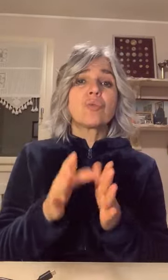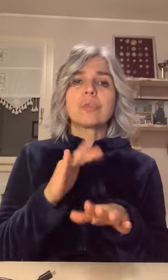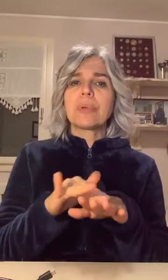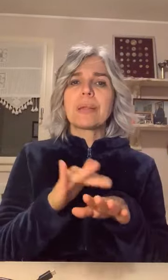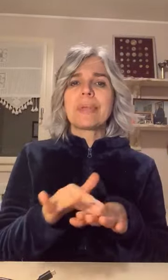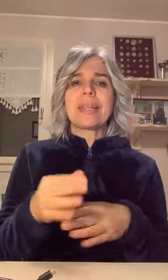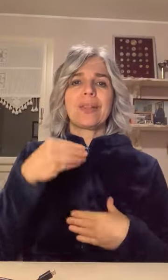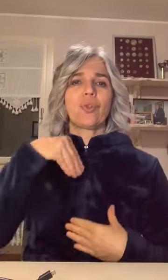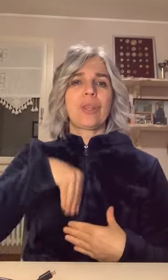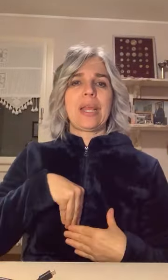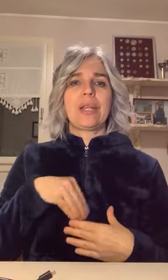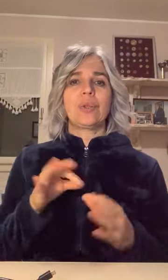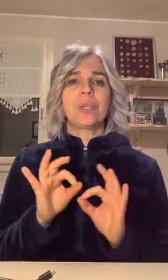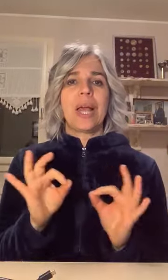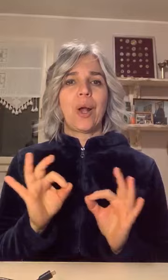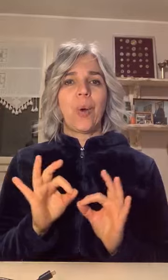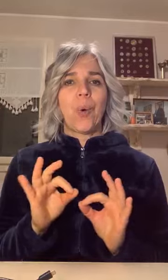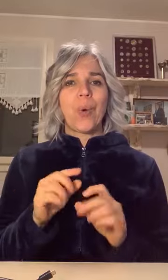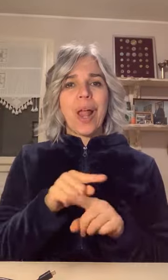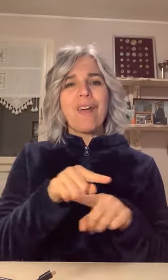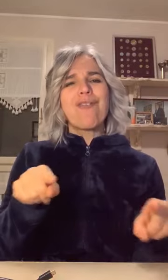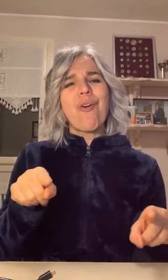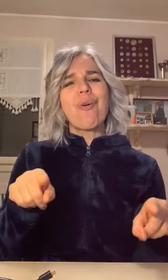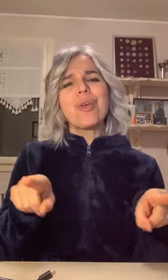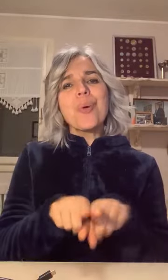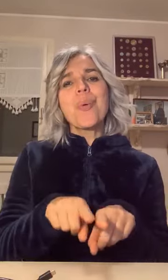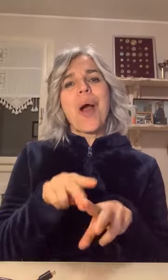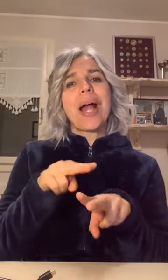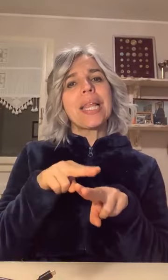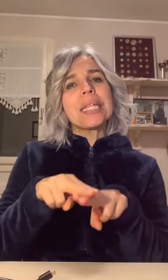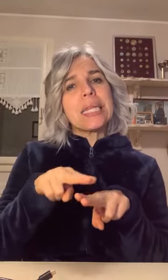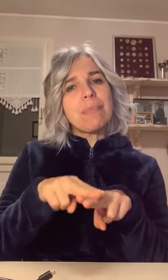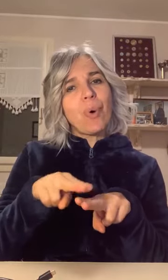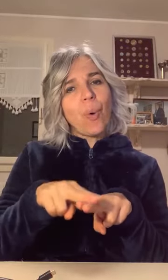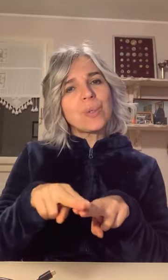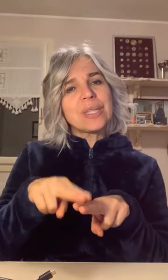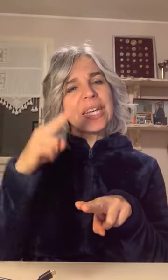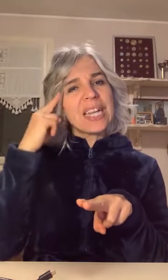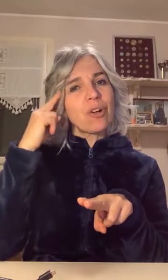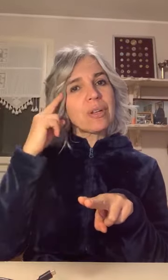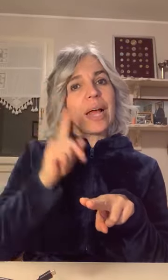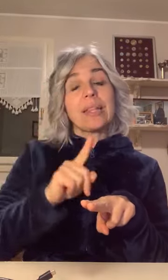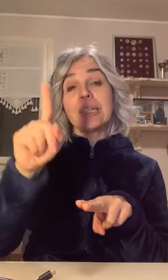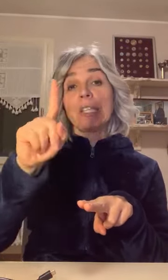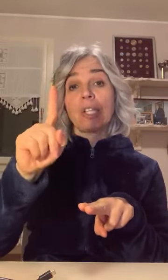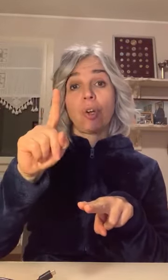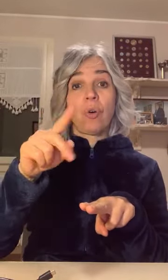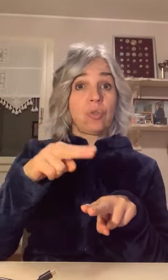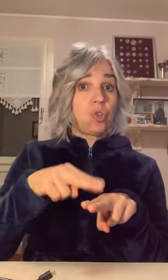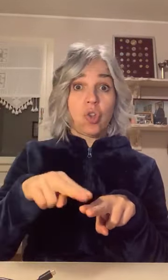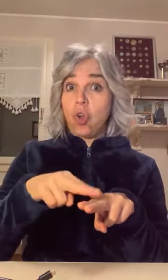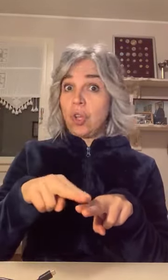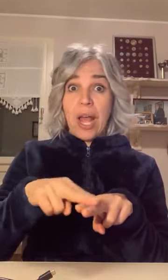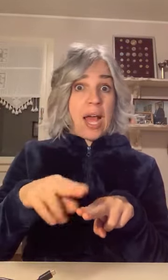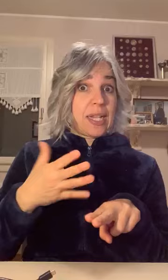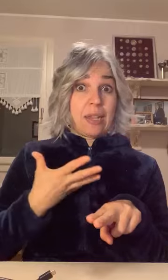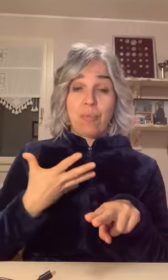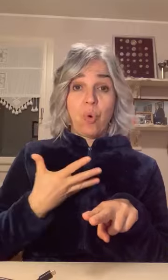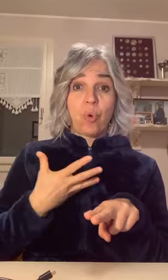non si nasce, cristiani lo si diventa. E come lo diventiamo? Lo diventiamo nel momento in cui noi confessiamo con